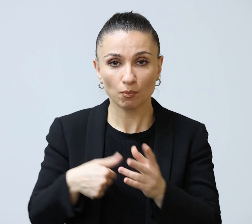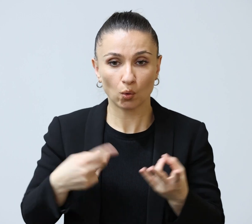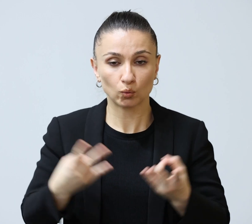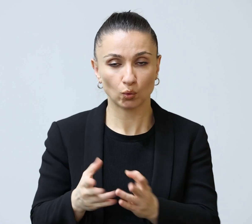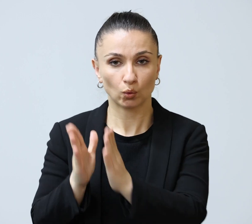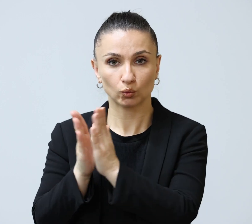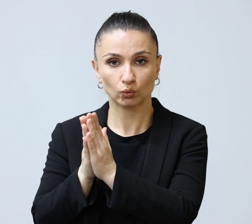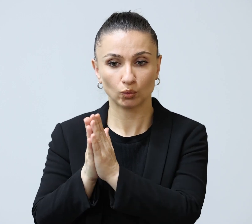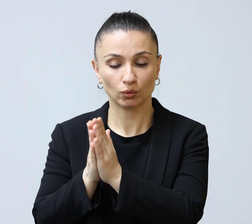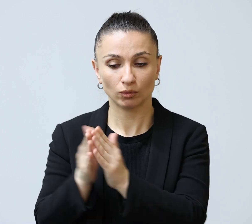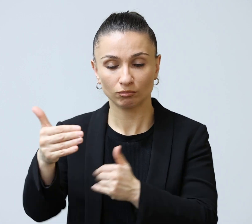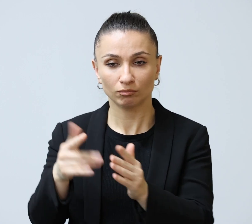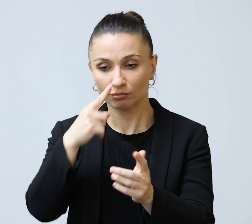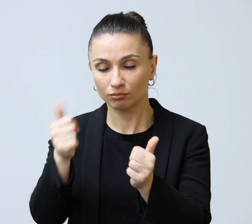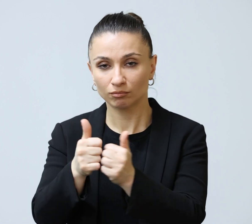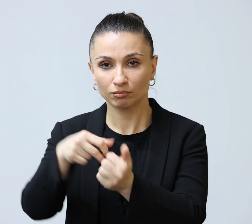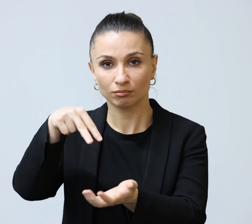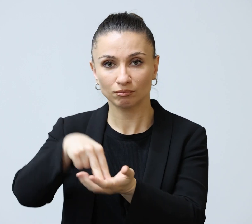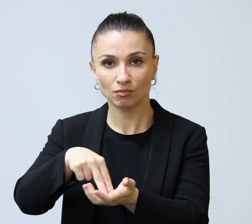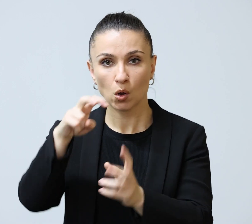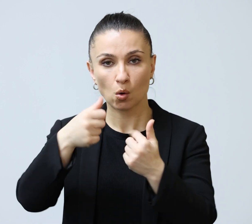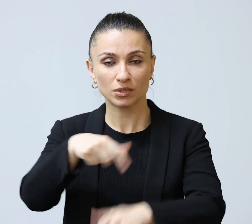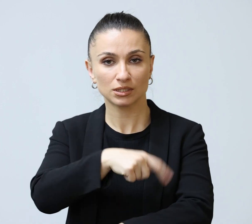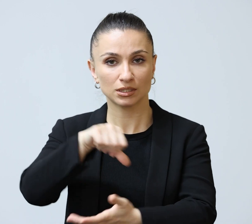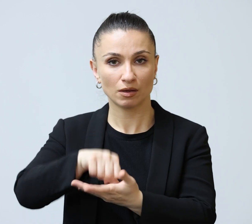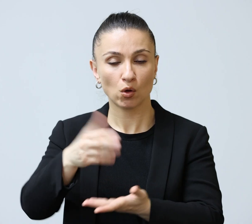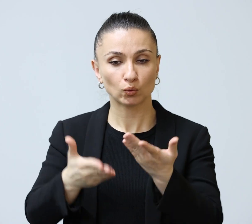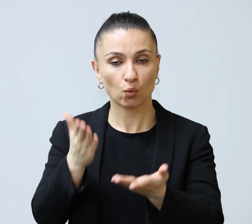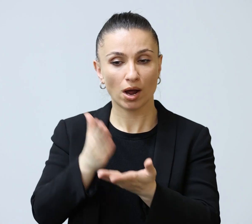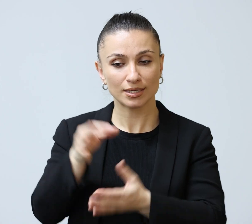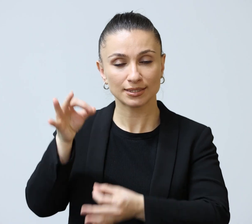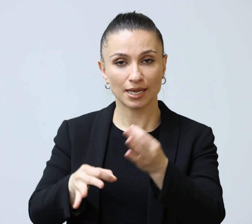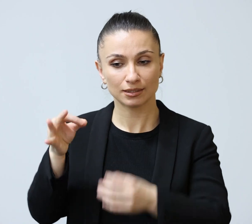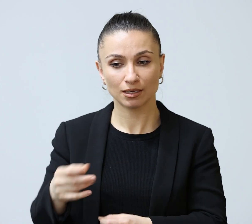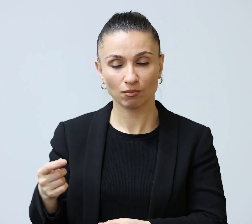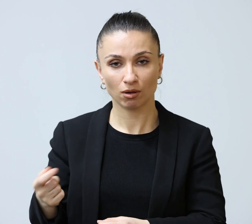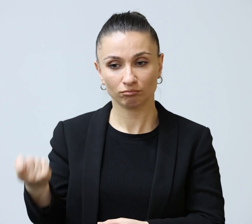ավարտեցիր քվեարկելը։ Քվեարկելն ավարտելուց հետո պետք է դուրս գնաս ընտրական տեղամասի